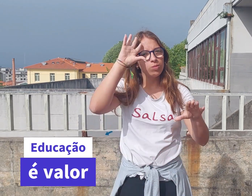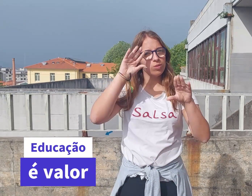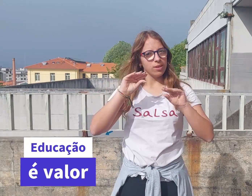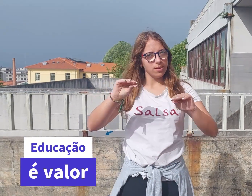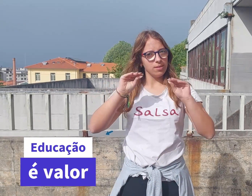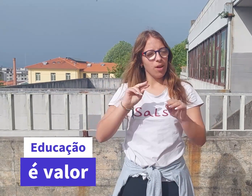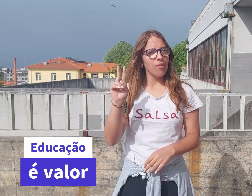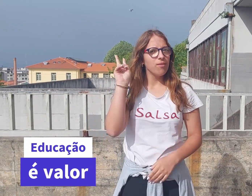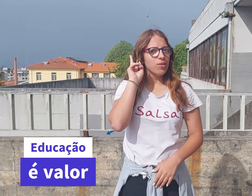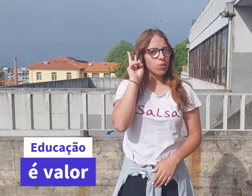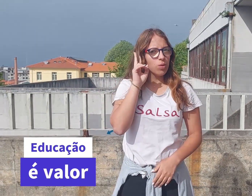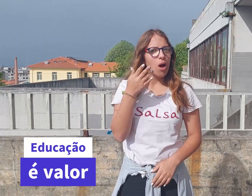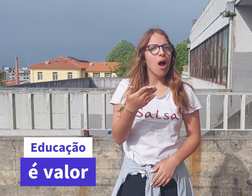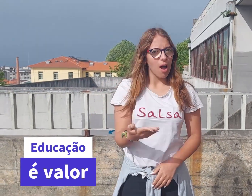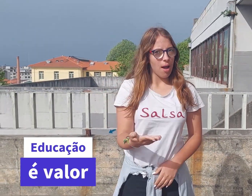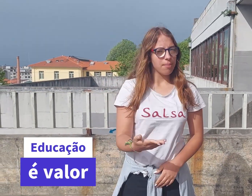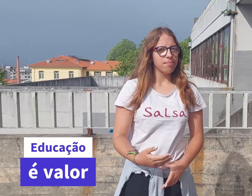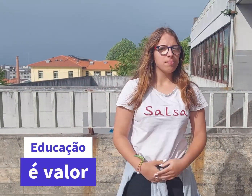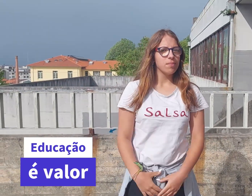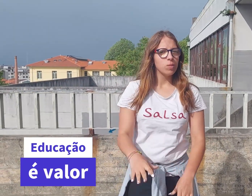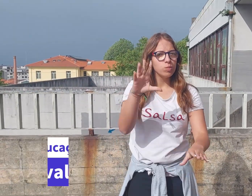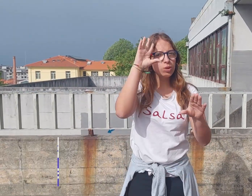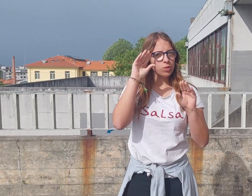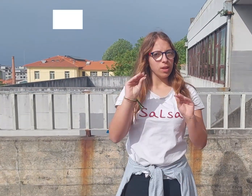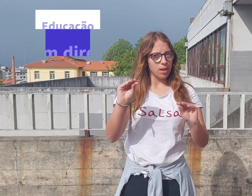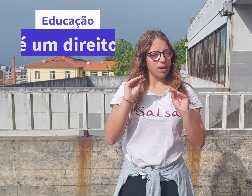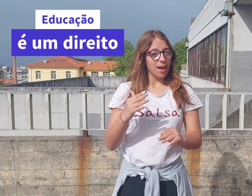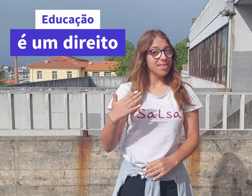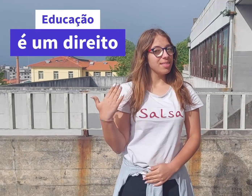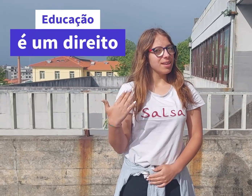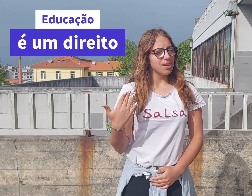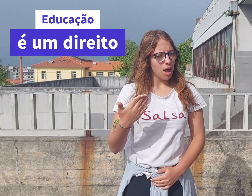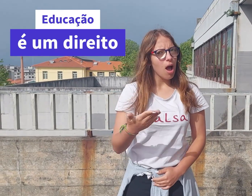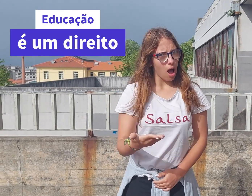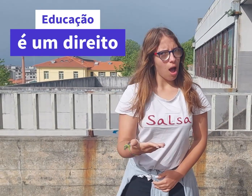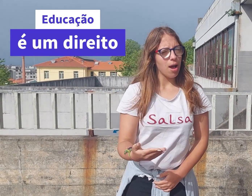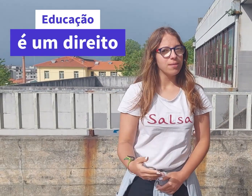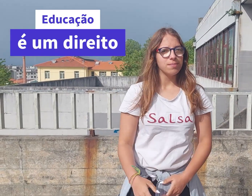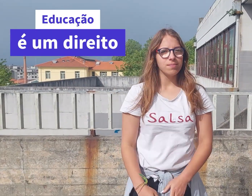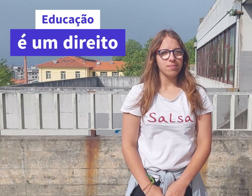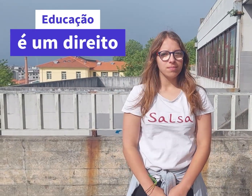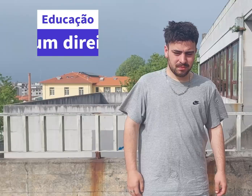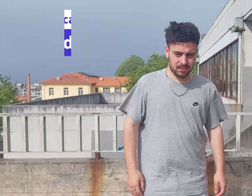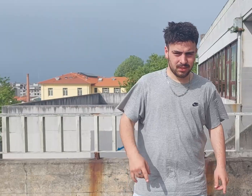educação é valor educação é um direito